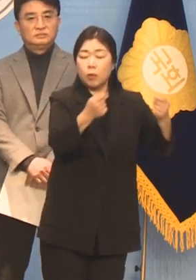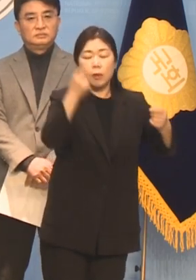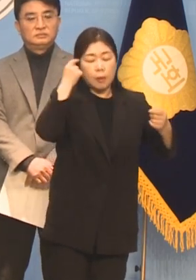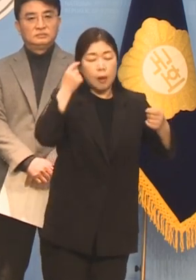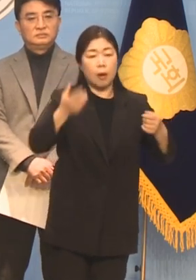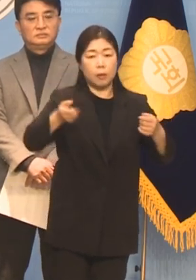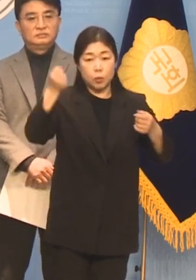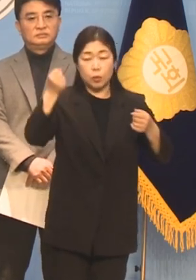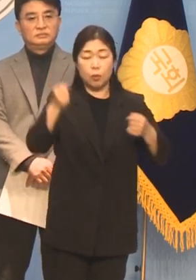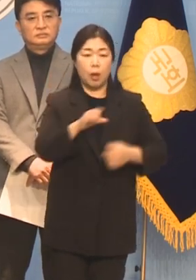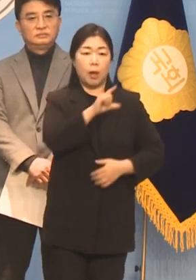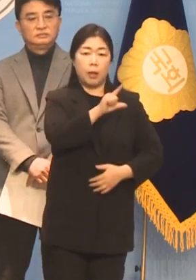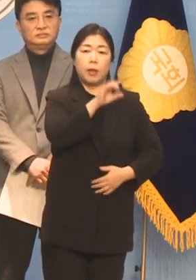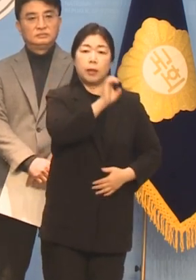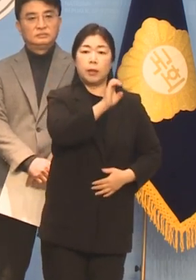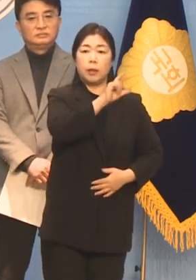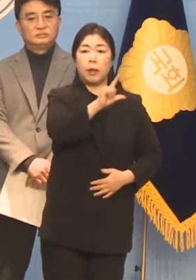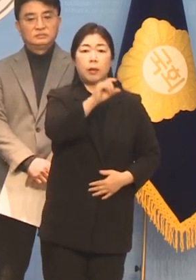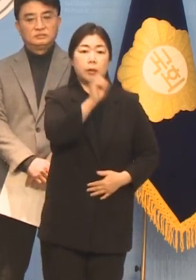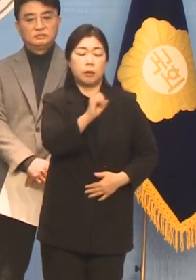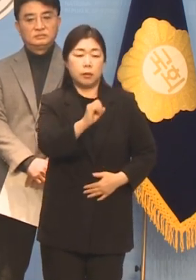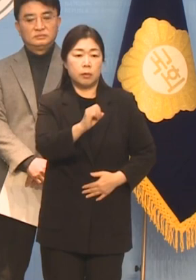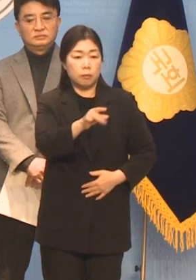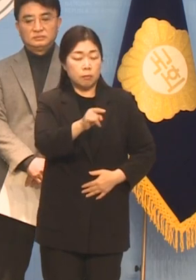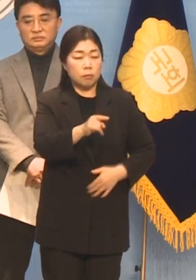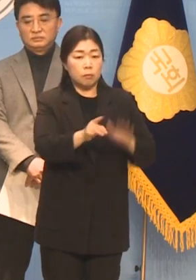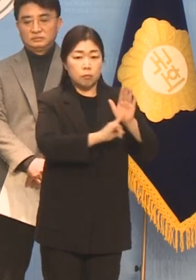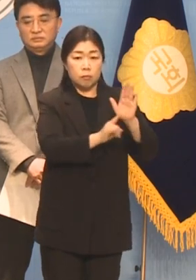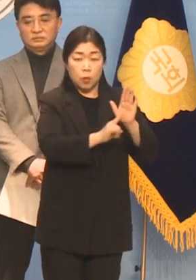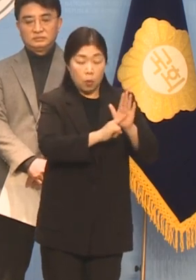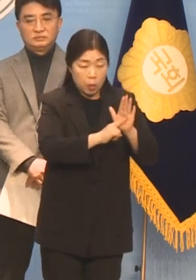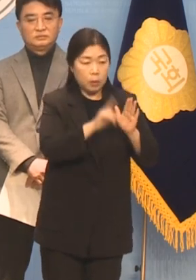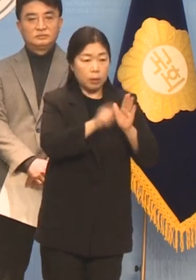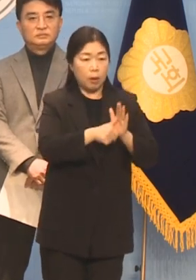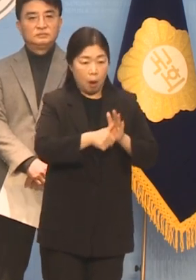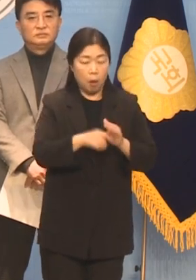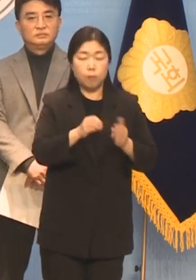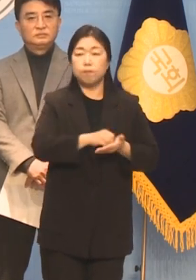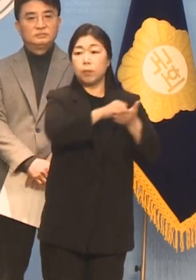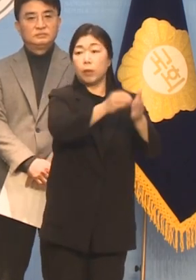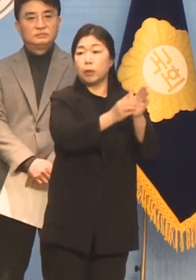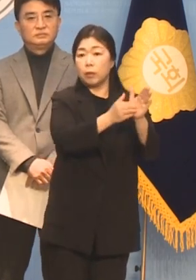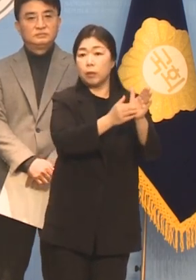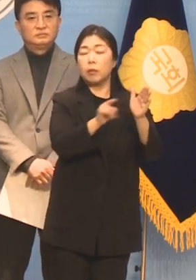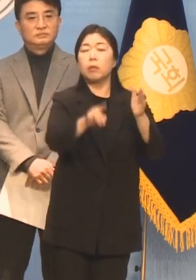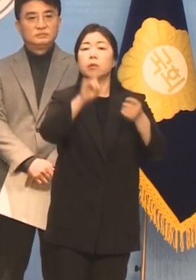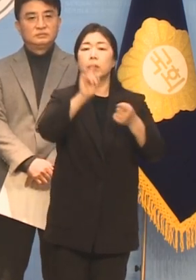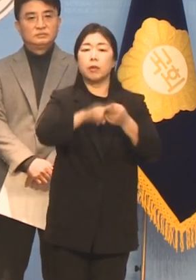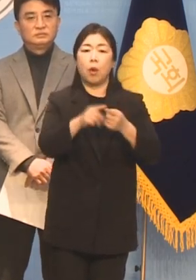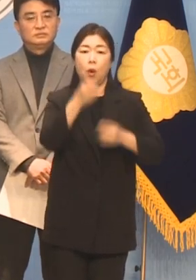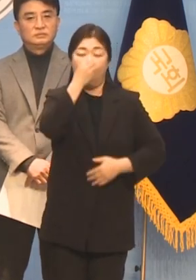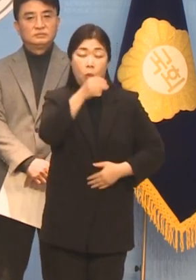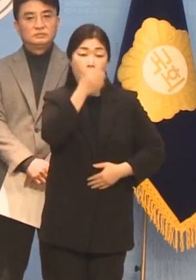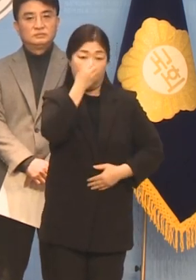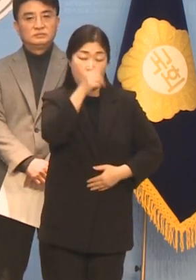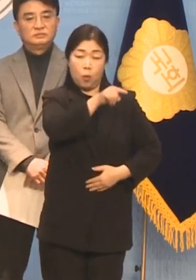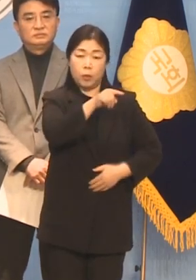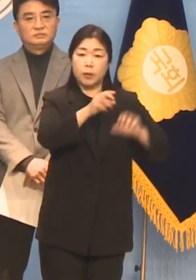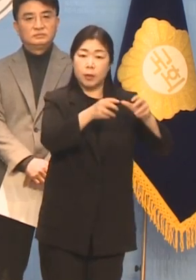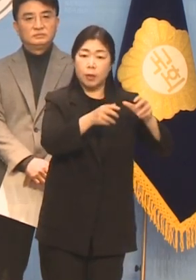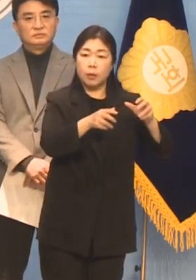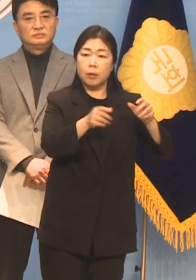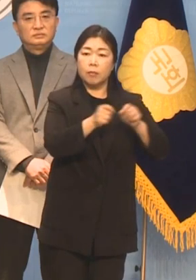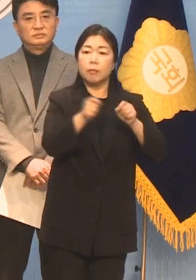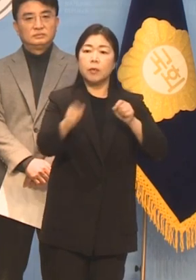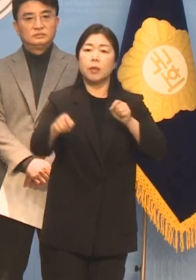알고 ELS 상품에 가입을 한 것입니다. 이 부분에 대한 것은 이복현 원장도 홍콩 H지수 ELS는